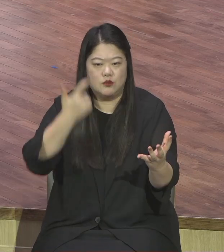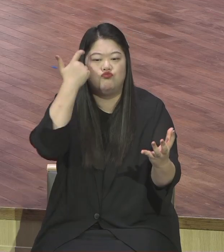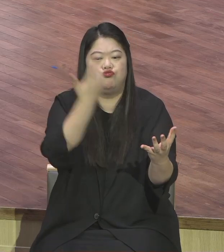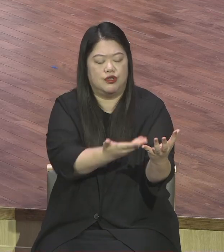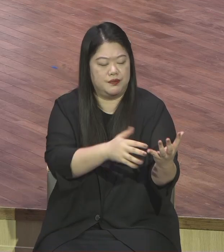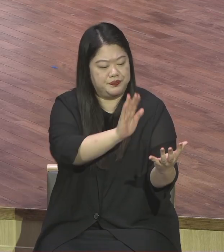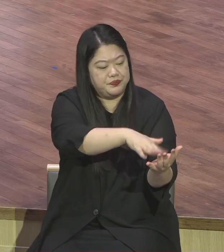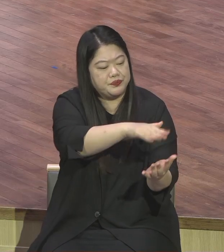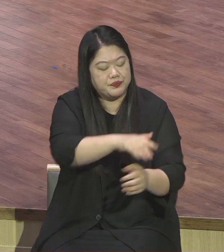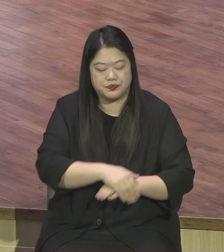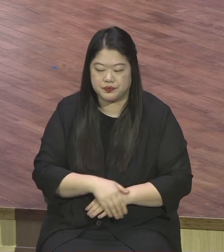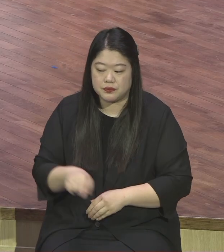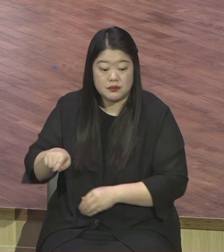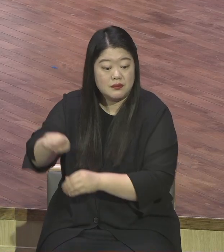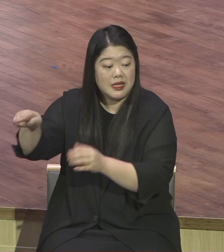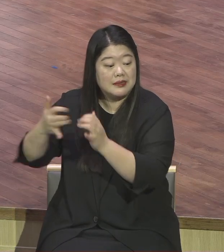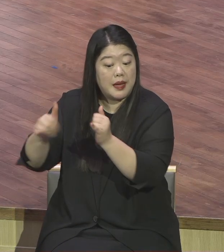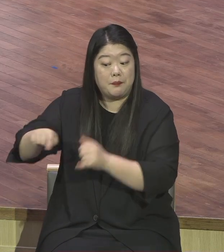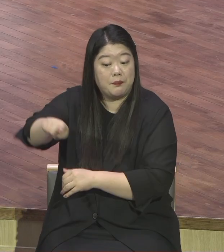나를